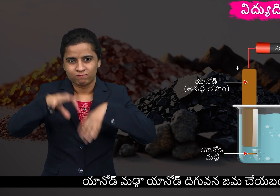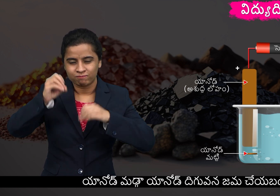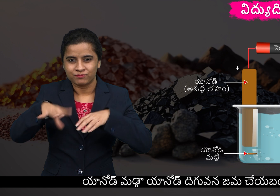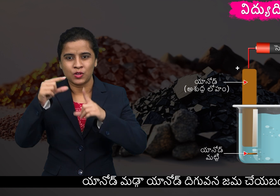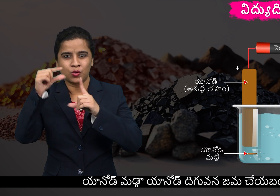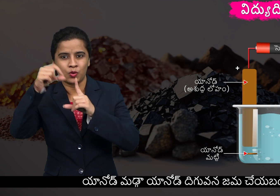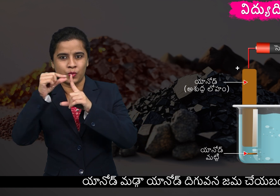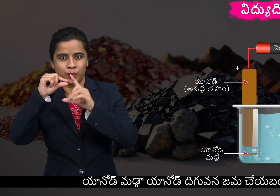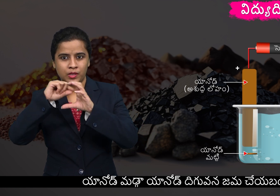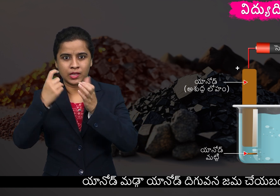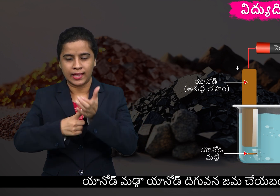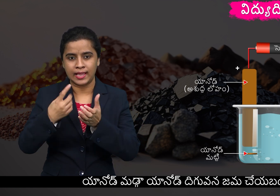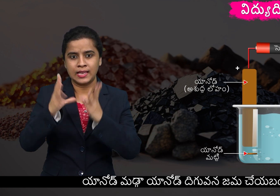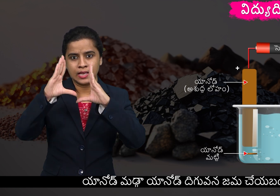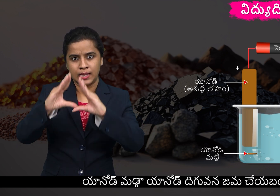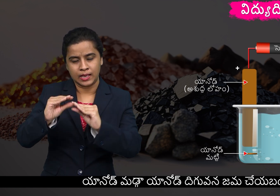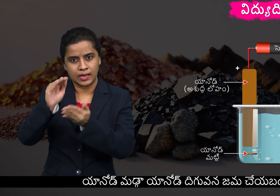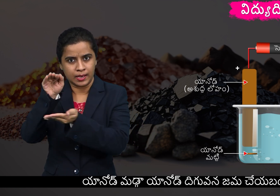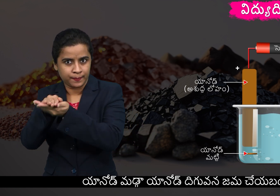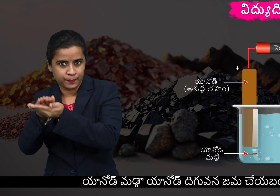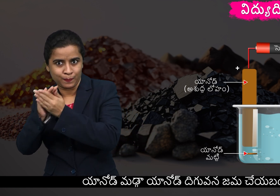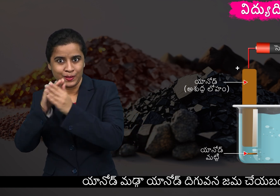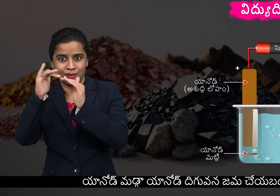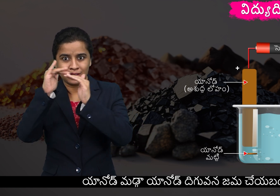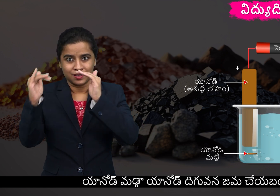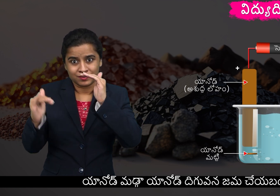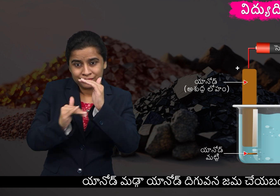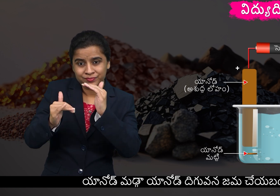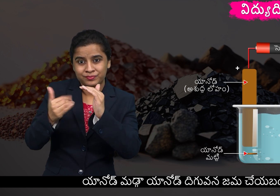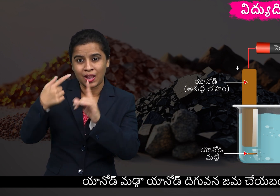మడ్గా యానోడ్ దిగువన జమ చేయబడతాయి.